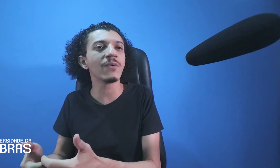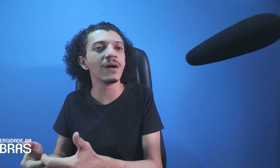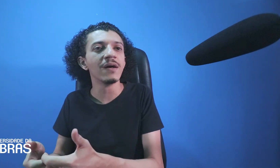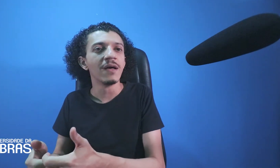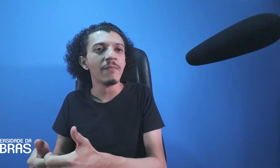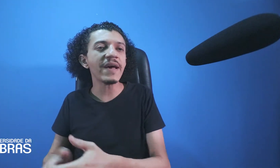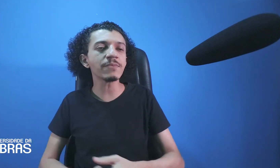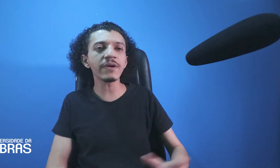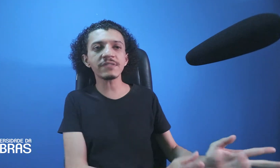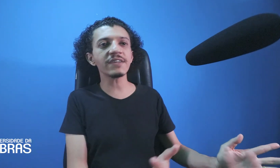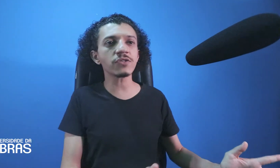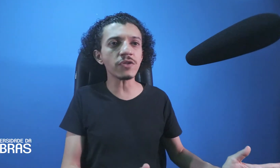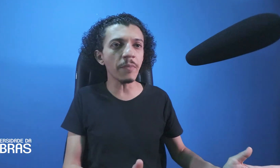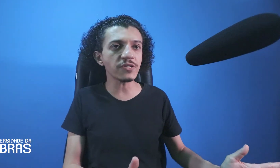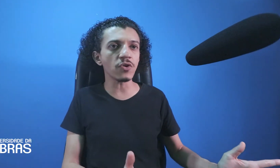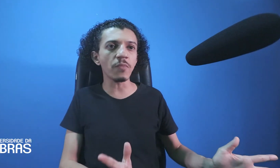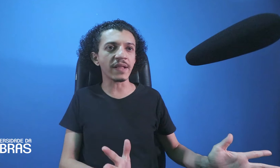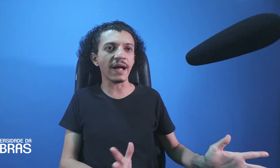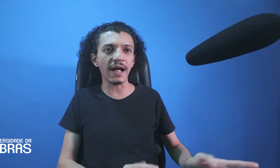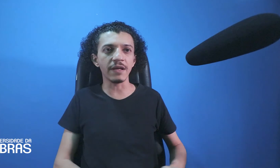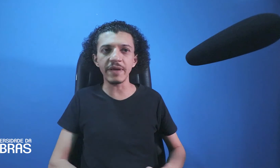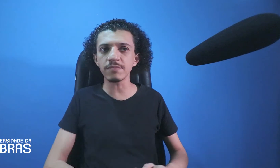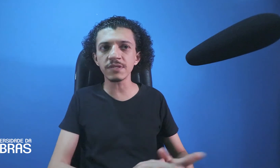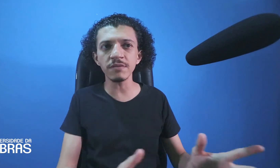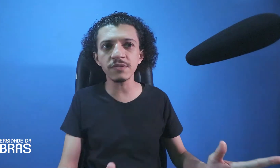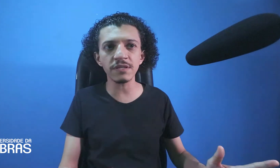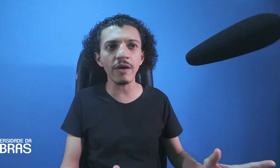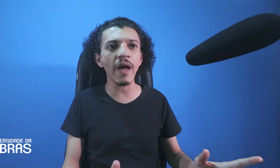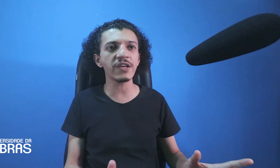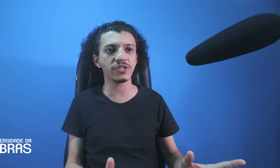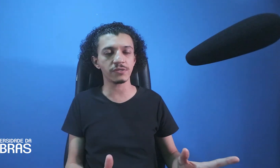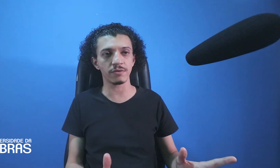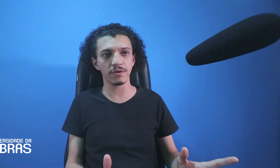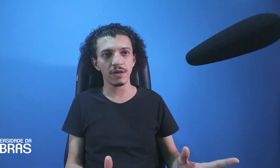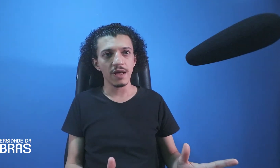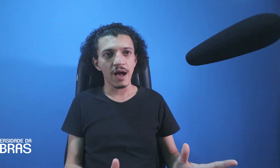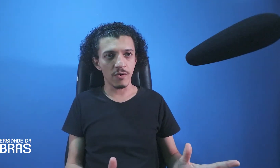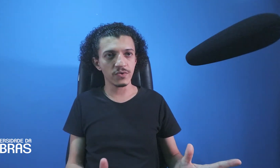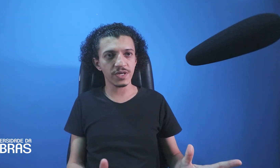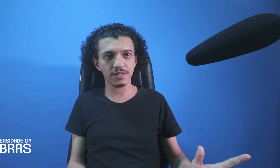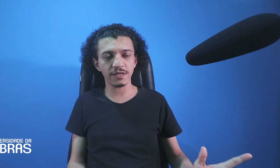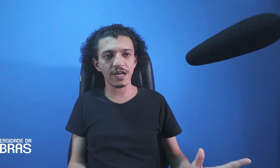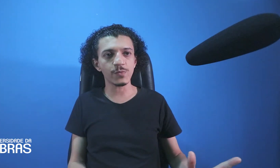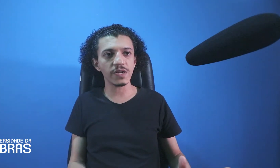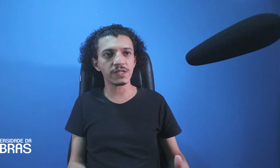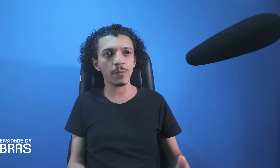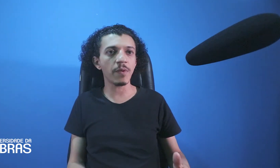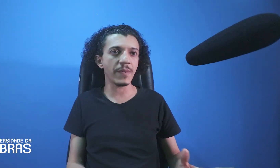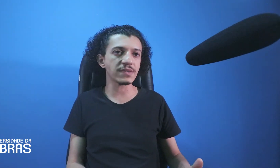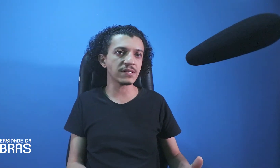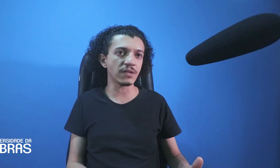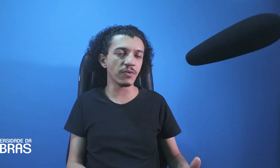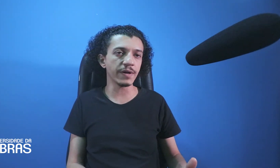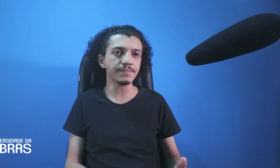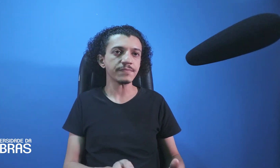língua. Mesmo que não esteja totalmente documentada, mesmo que não se tenha um registro. Alguns anos atrás, por exemplo, uma pesquisadora